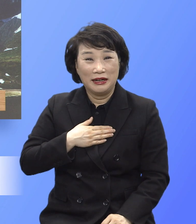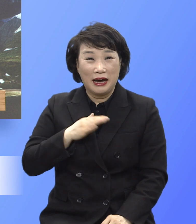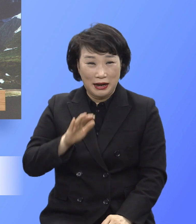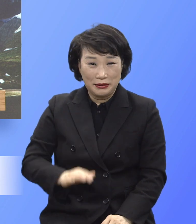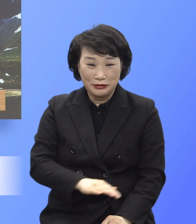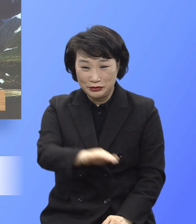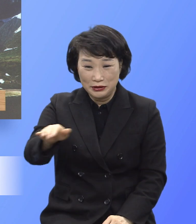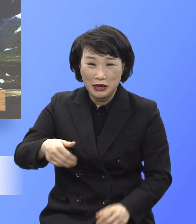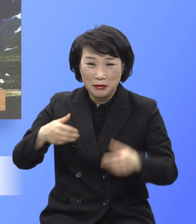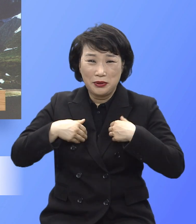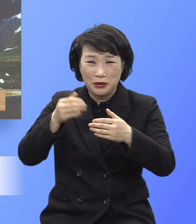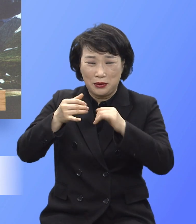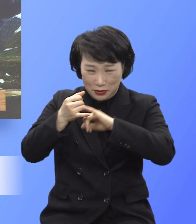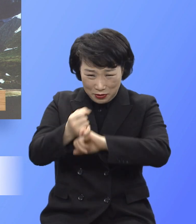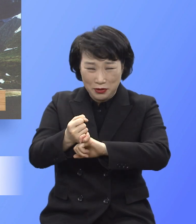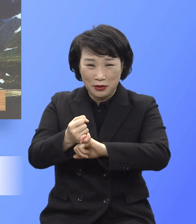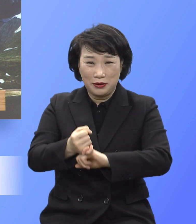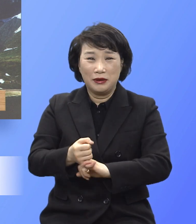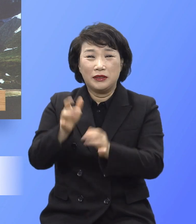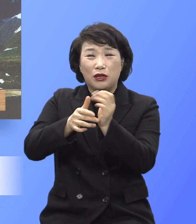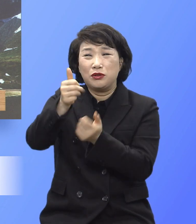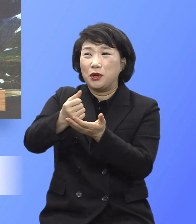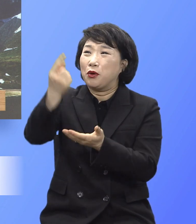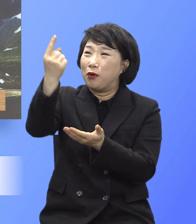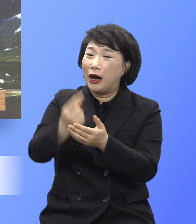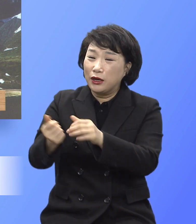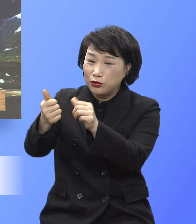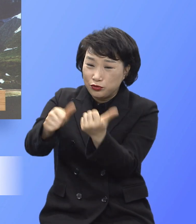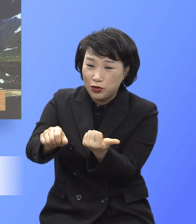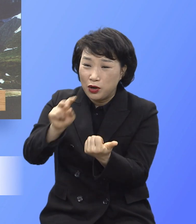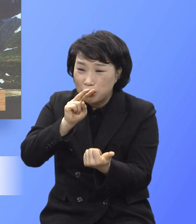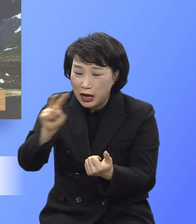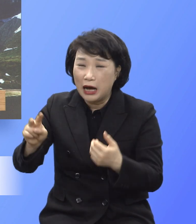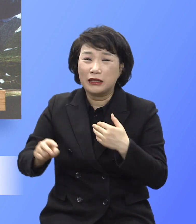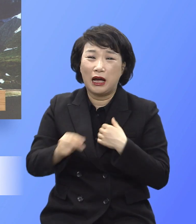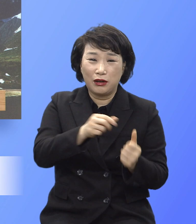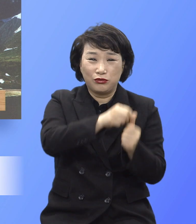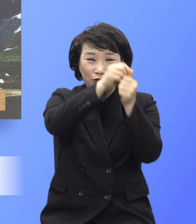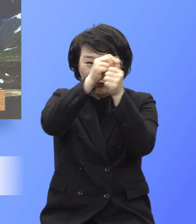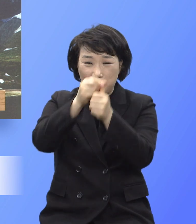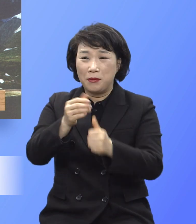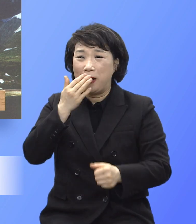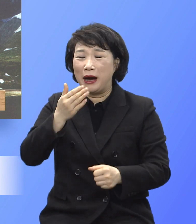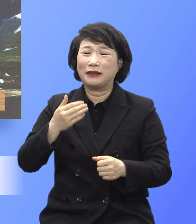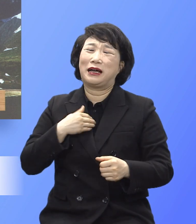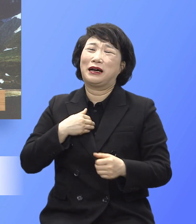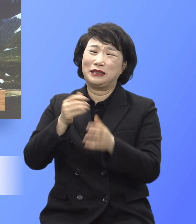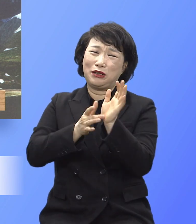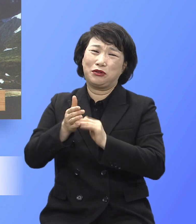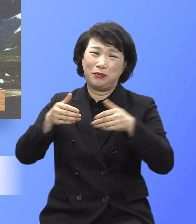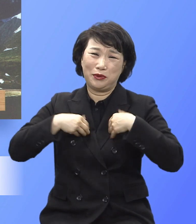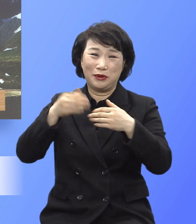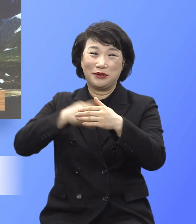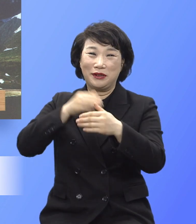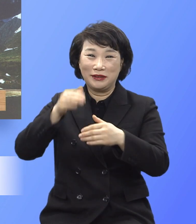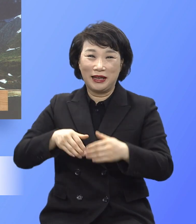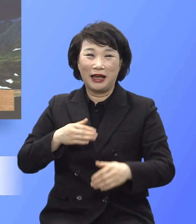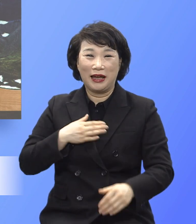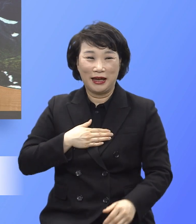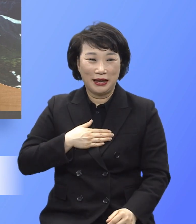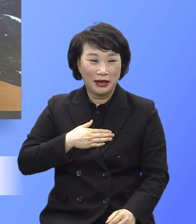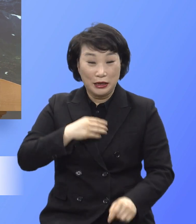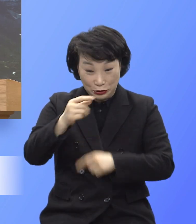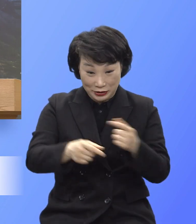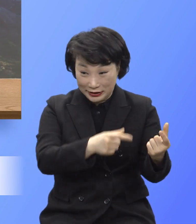사람들이냐, 얼마나 필요하냐. 예수가 와서 죽어줘야 하기까지 필요한 사람들. 다